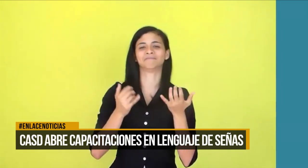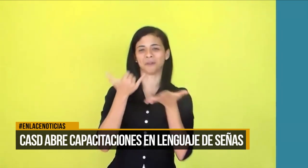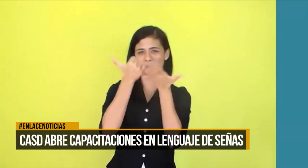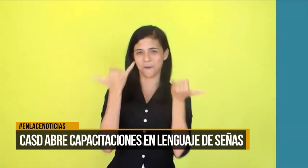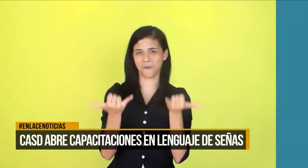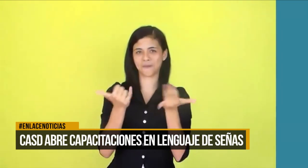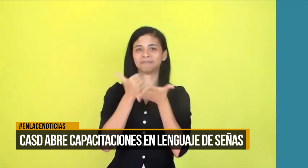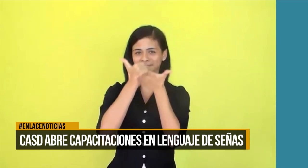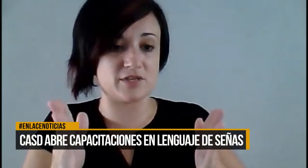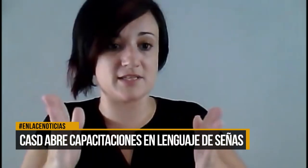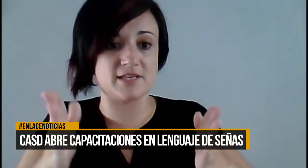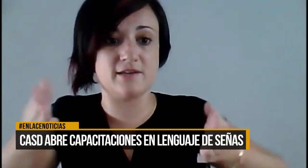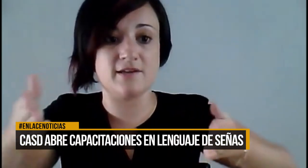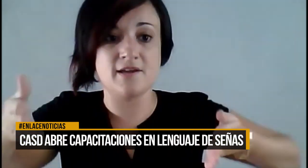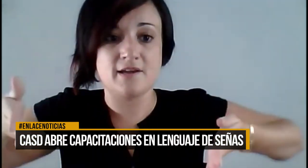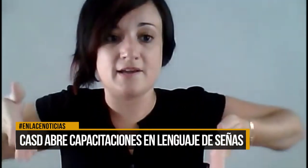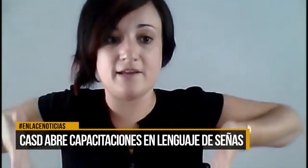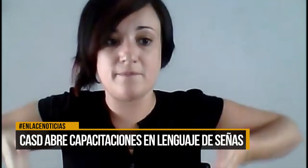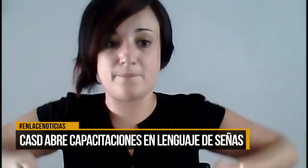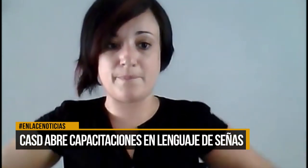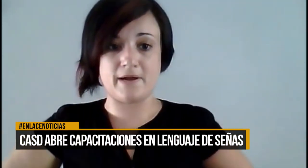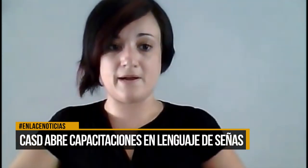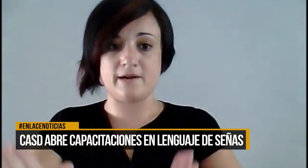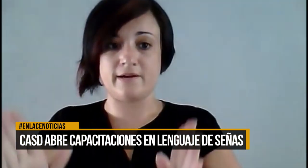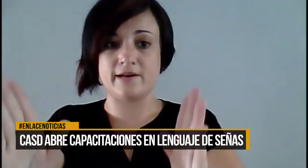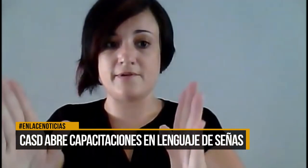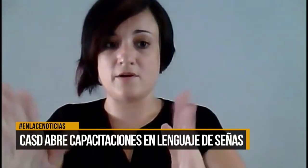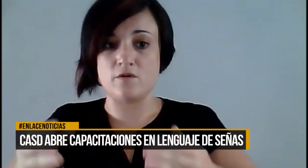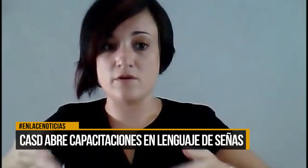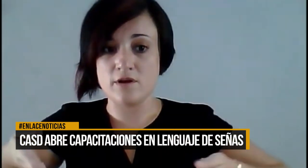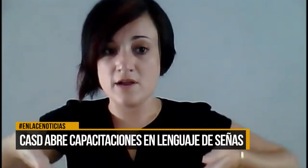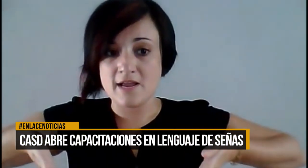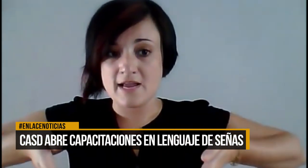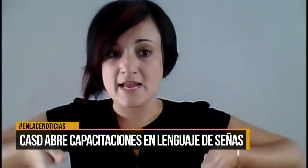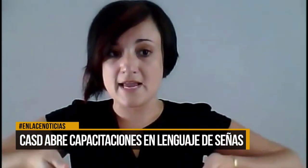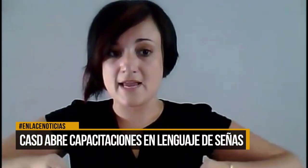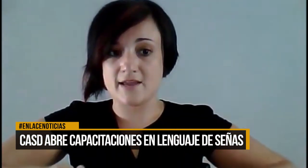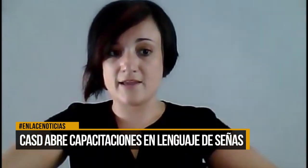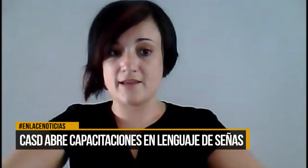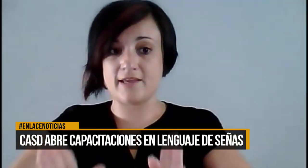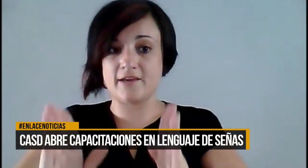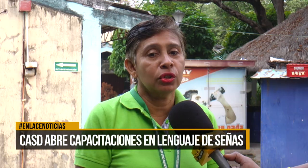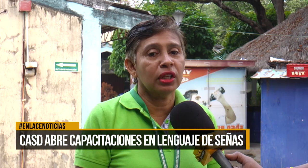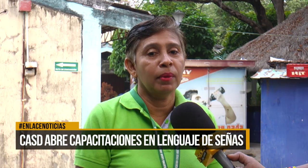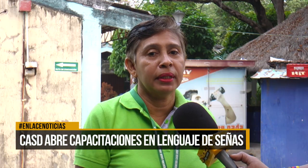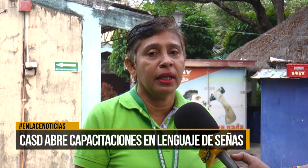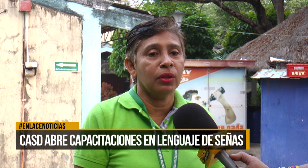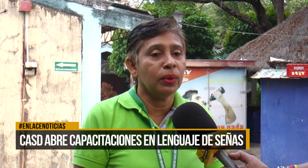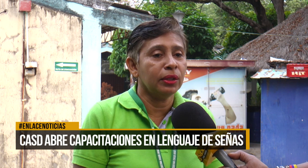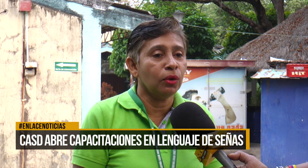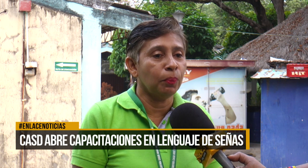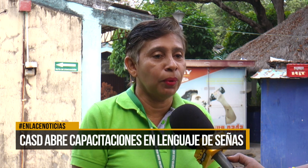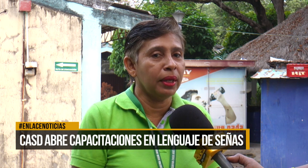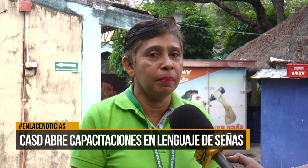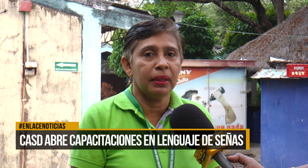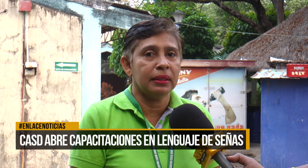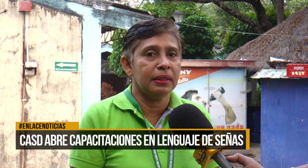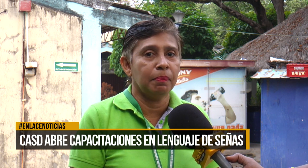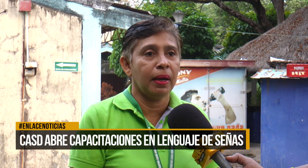Barranca Bermeja. El objetivo principal es aprender por medio de las clases lengua de señas. El curso es totalmente gratuito, pueden participar